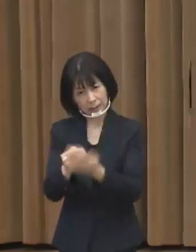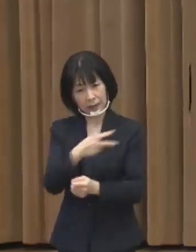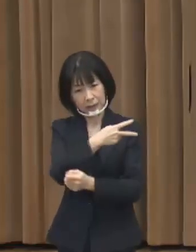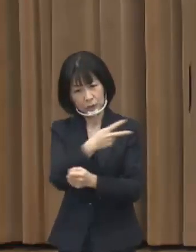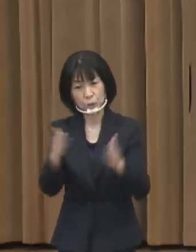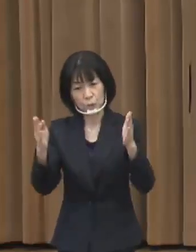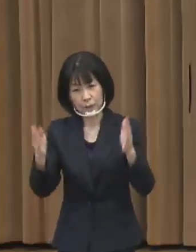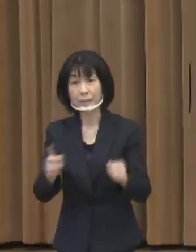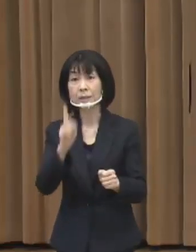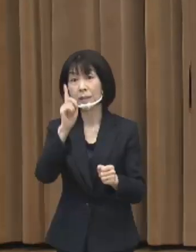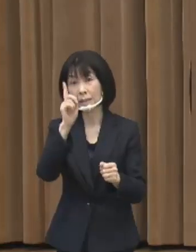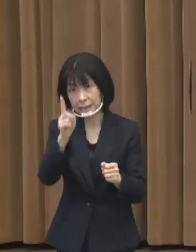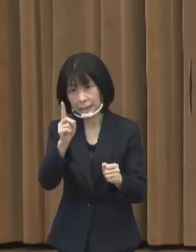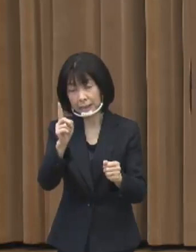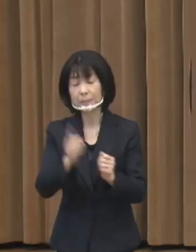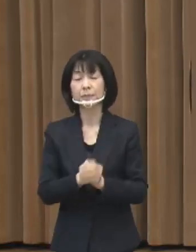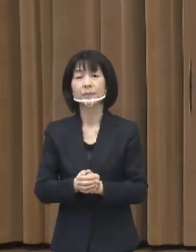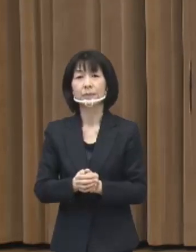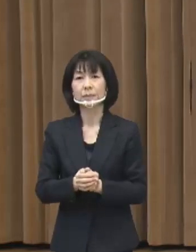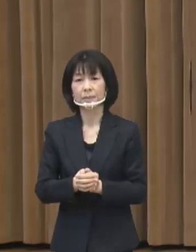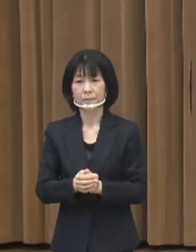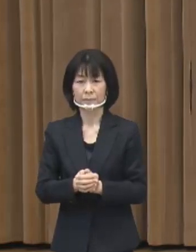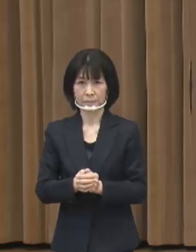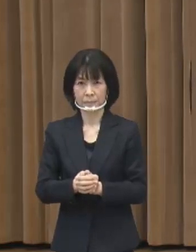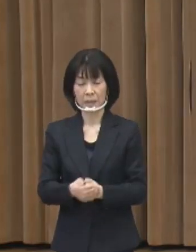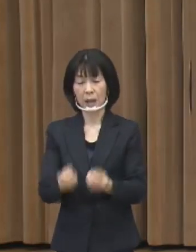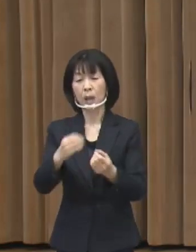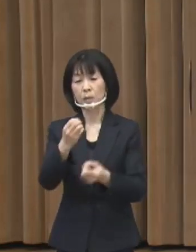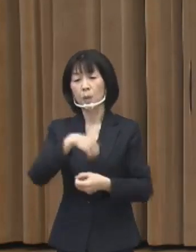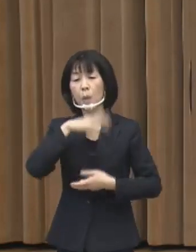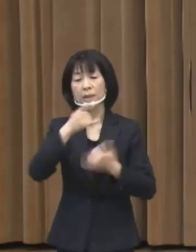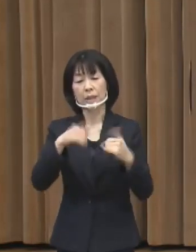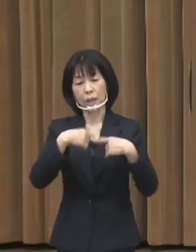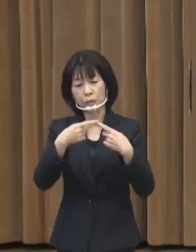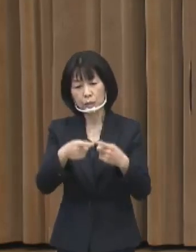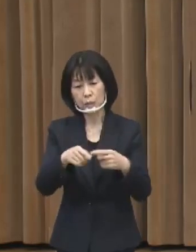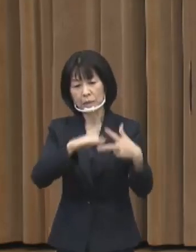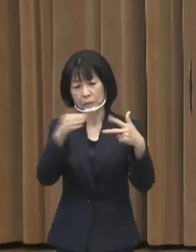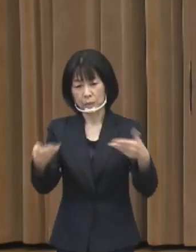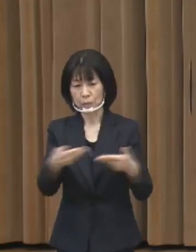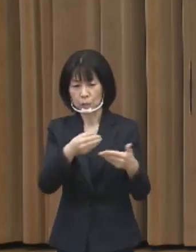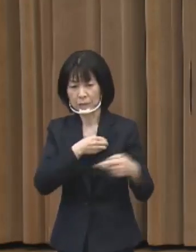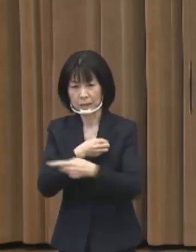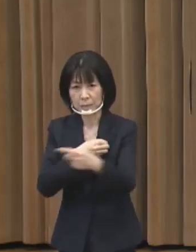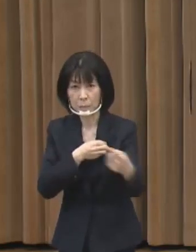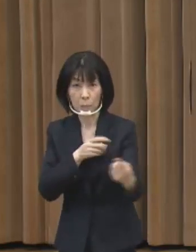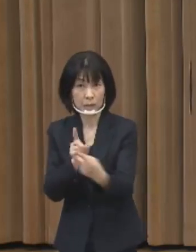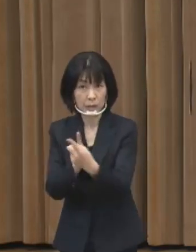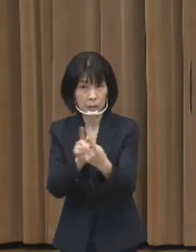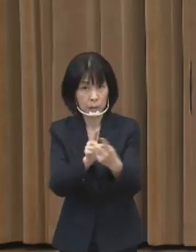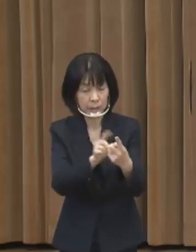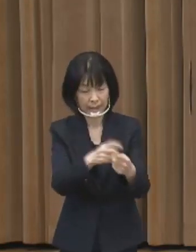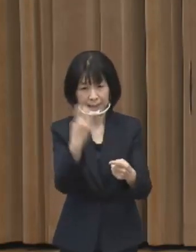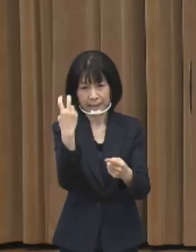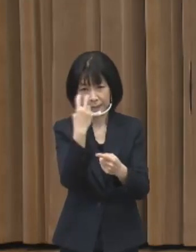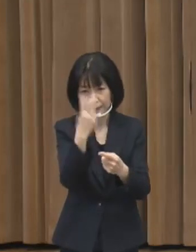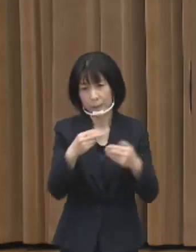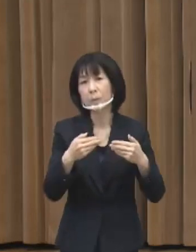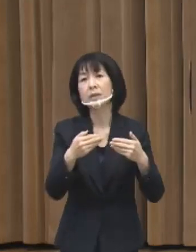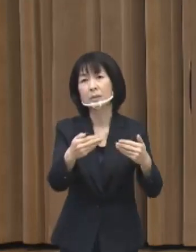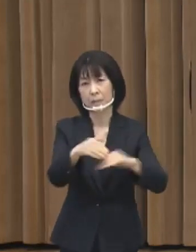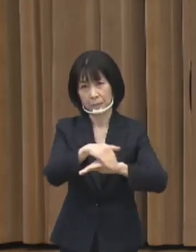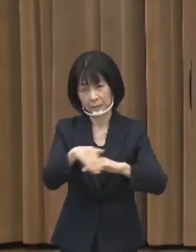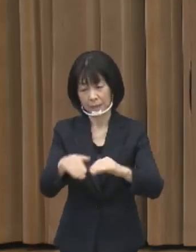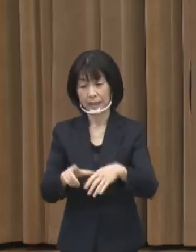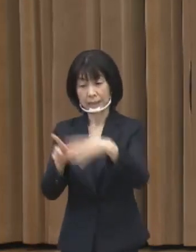週間に1回の頻度で、これらの高齢者入所施設職員を対象に 検査を実施していきます。